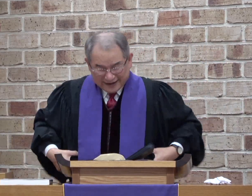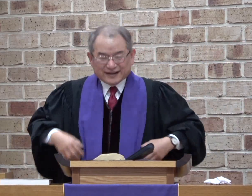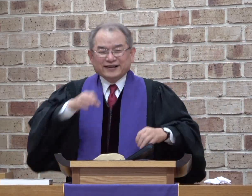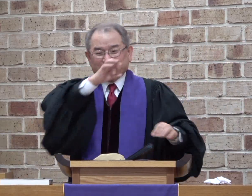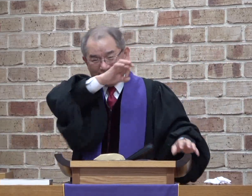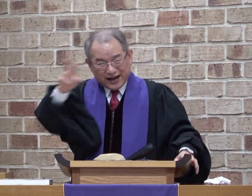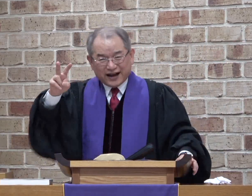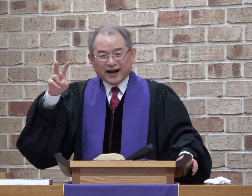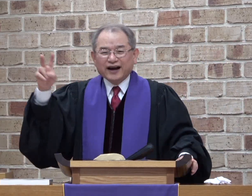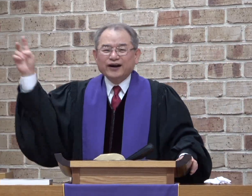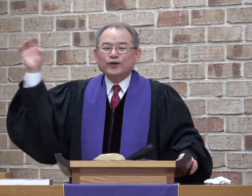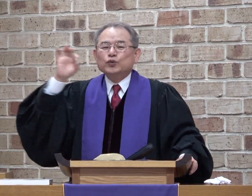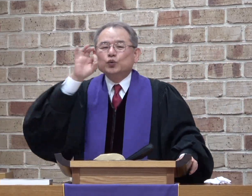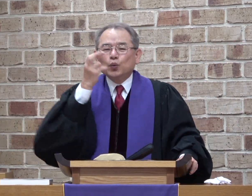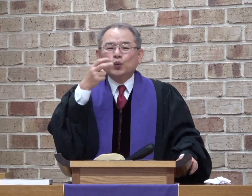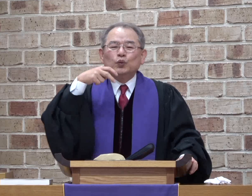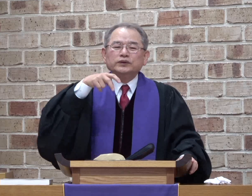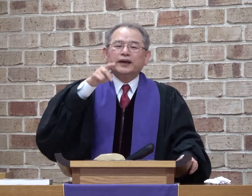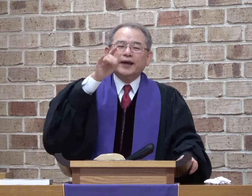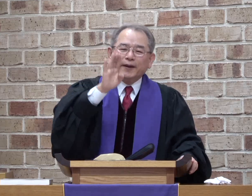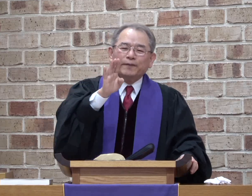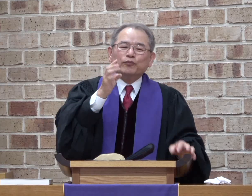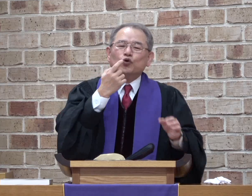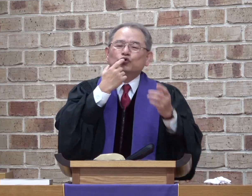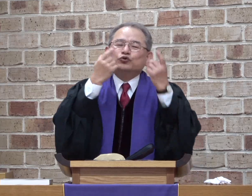그들을 용서하시기 바랍니다. 요셉처럼